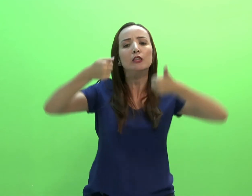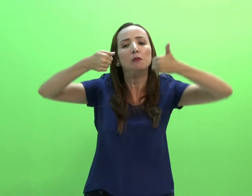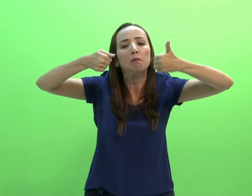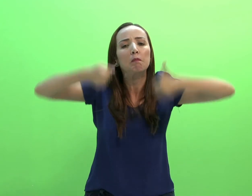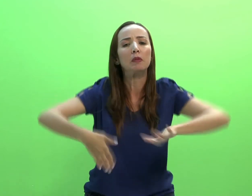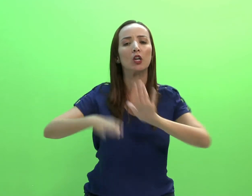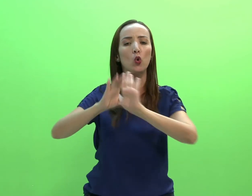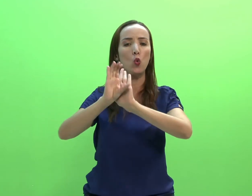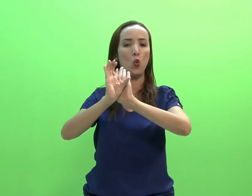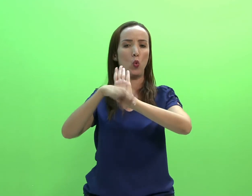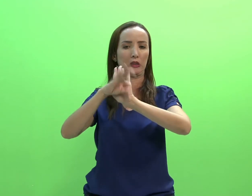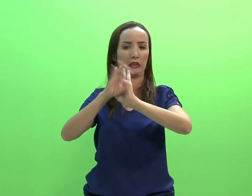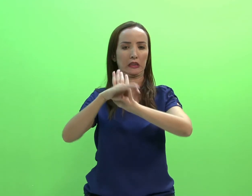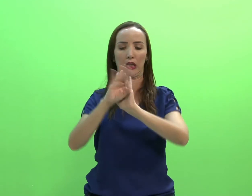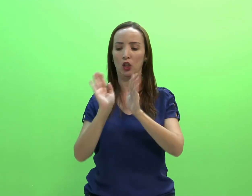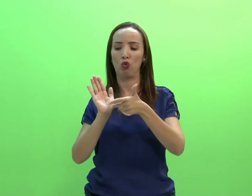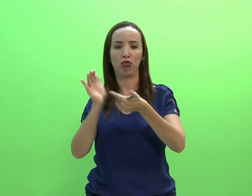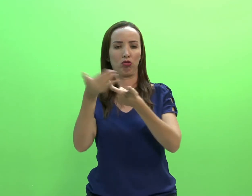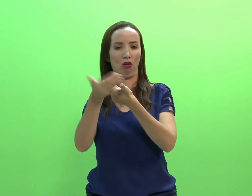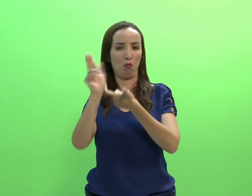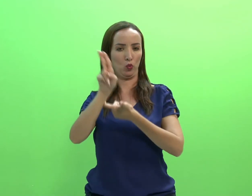Também pode explicar um determinado conceito.